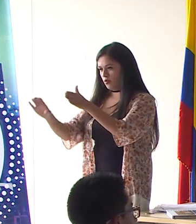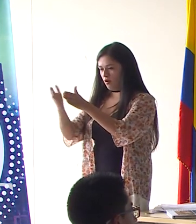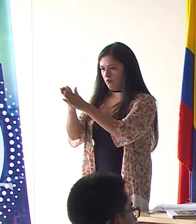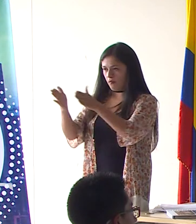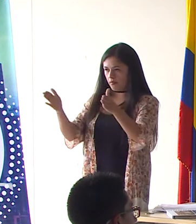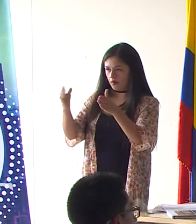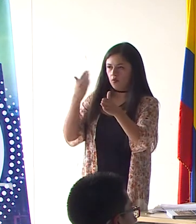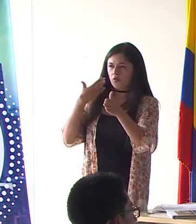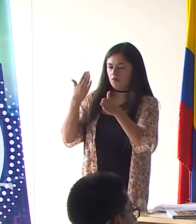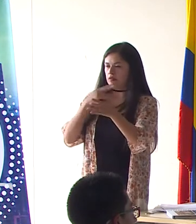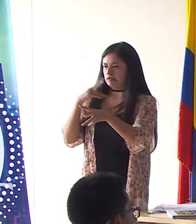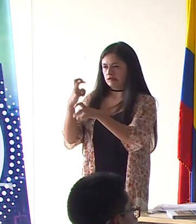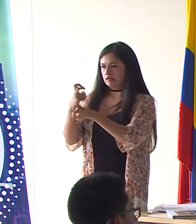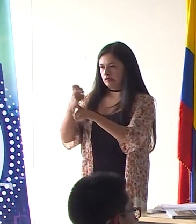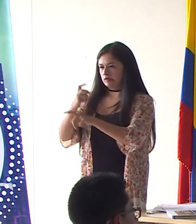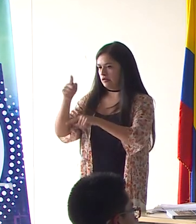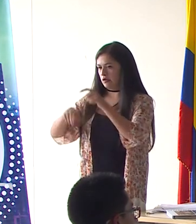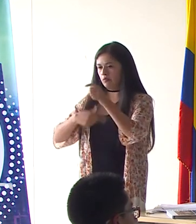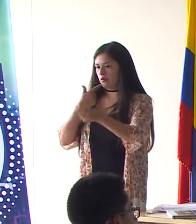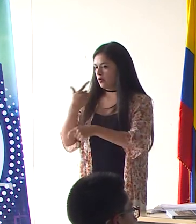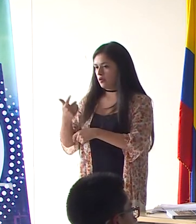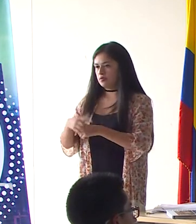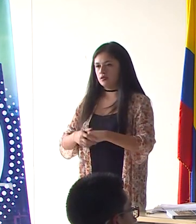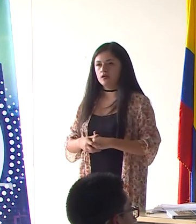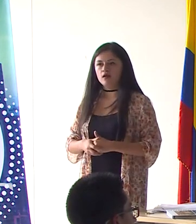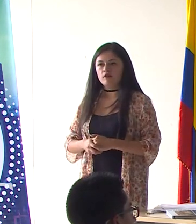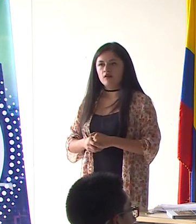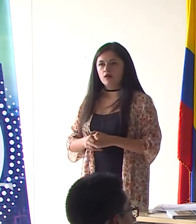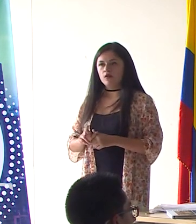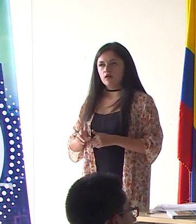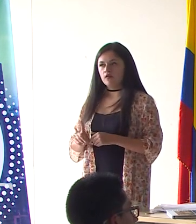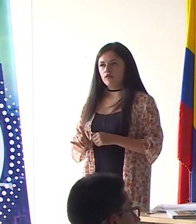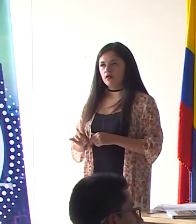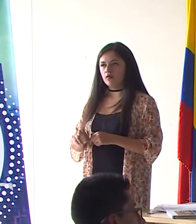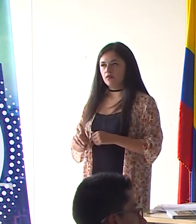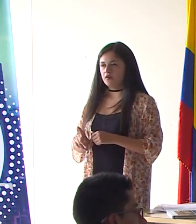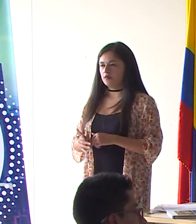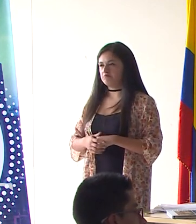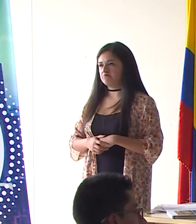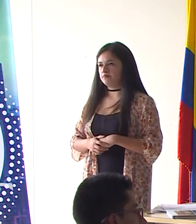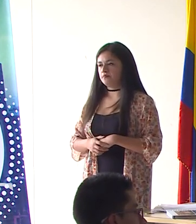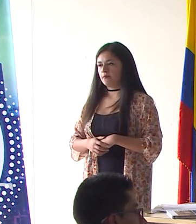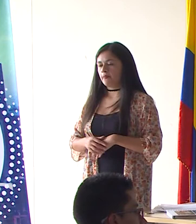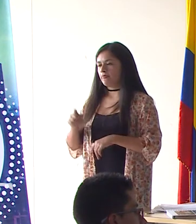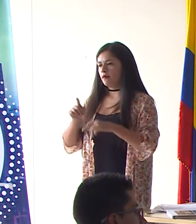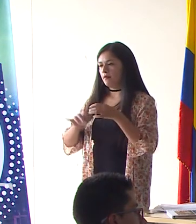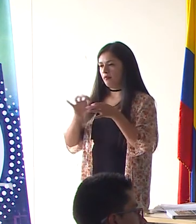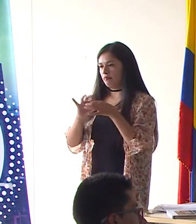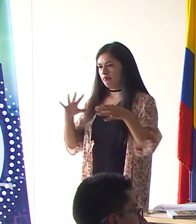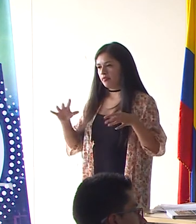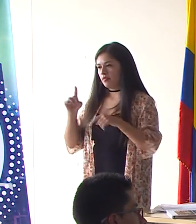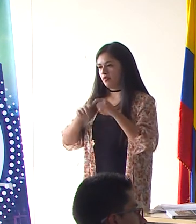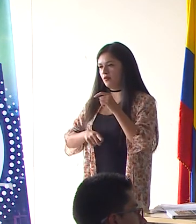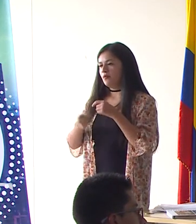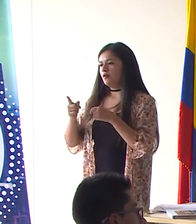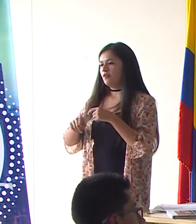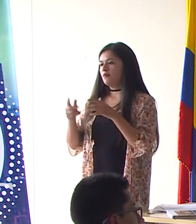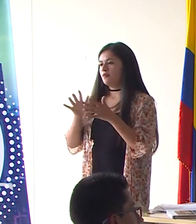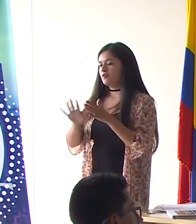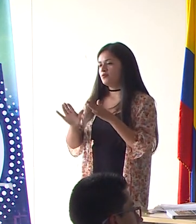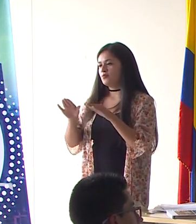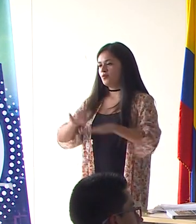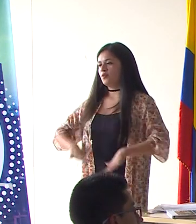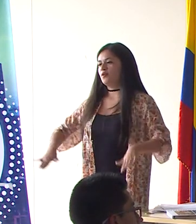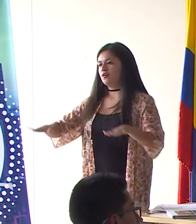rural realmente resulta bastante complejo y no es no es fácil independizar una cosa de la otra particularmente en un